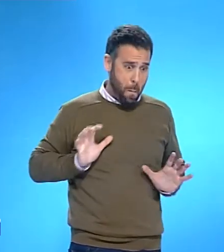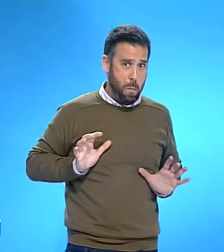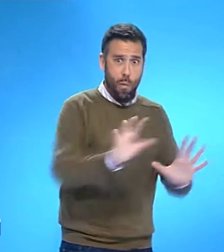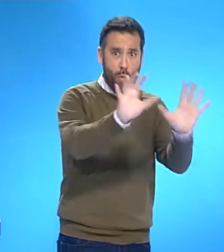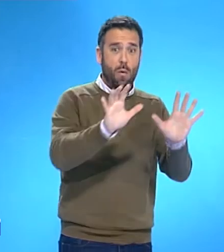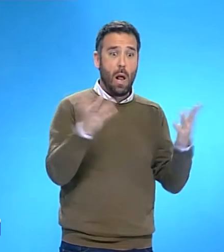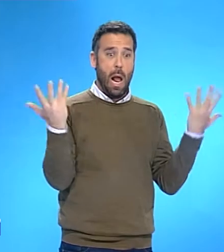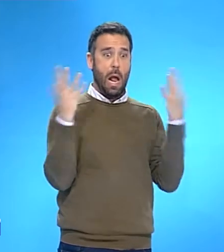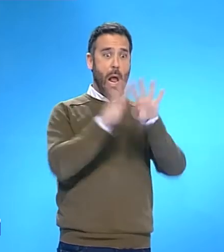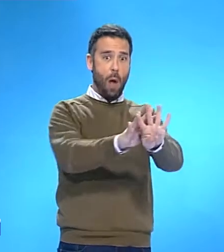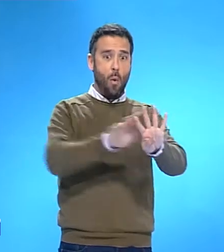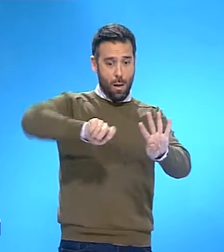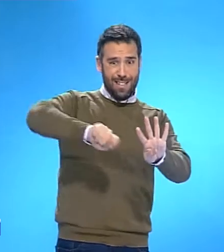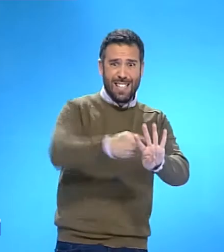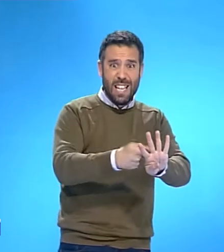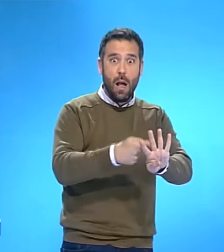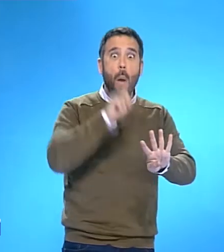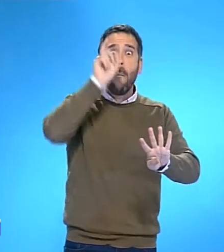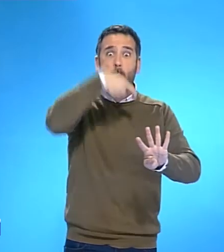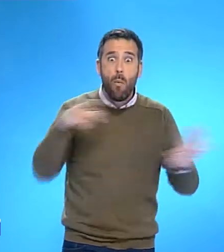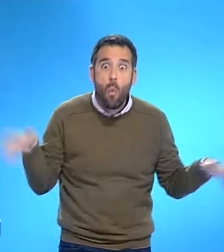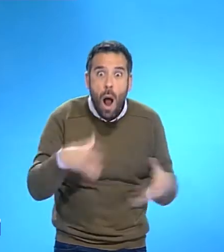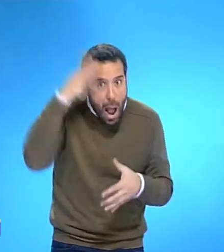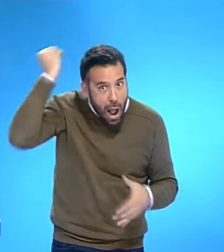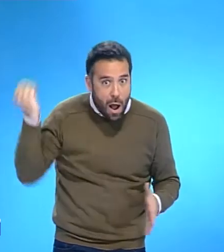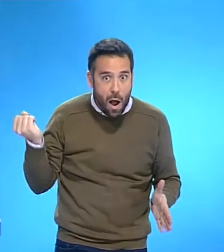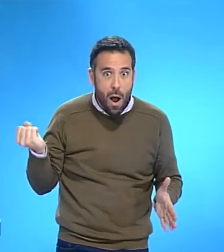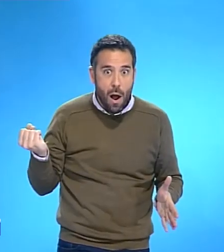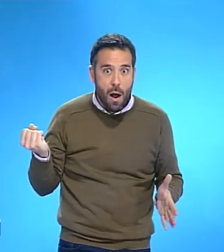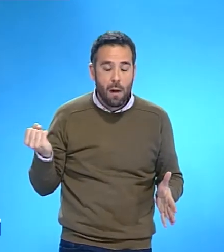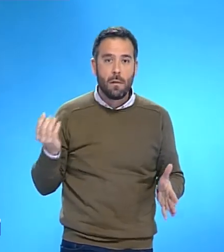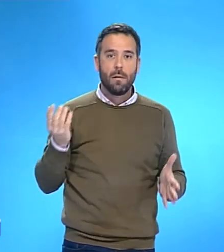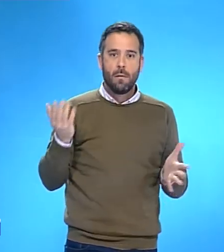puso en el hombro, le empujó y le metió en una jaula. Era la bruja.